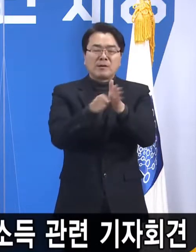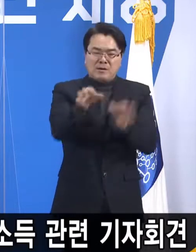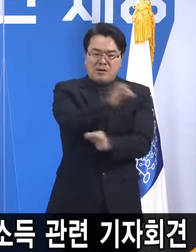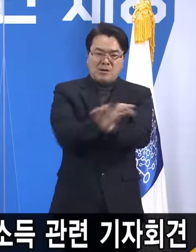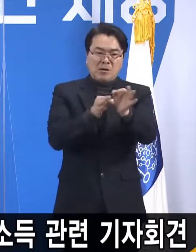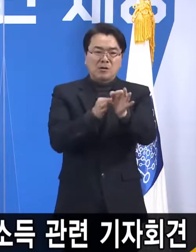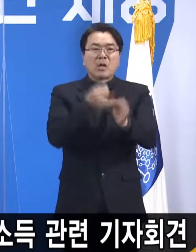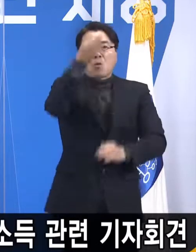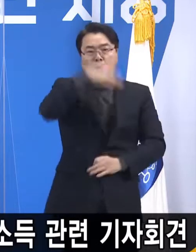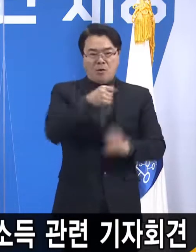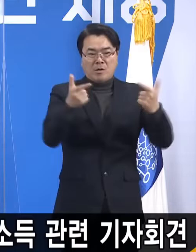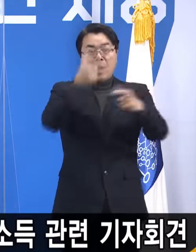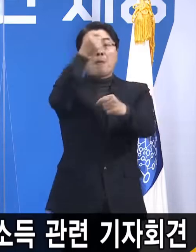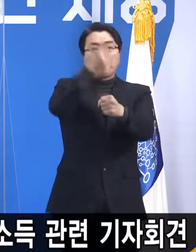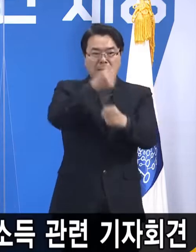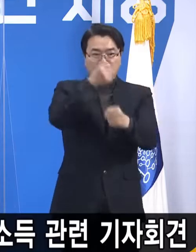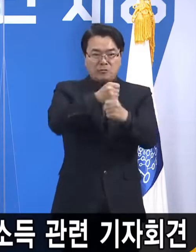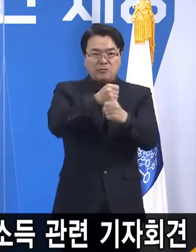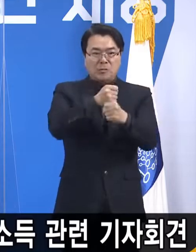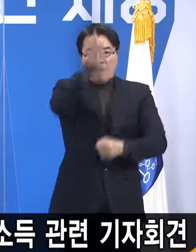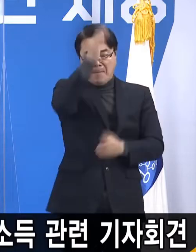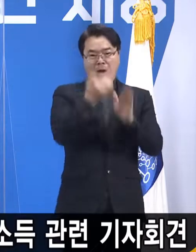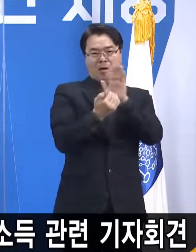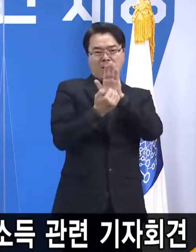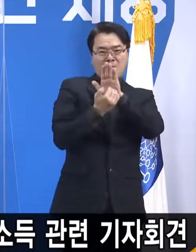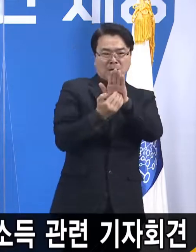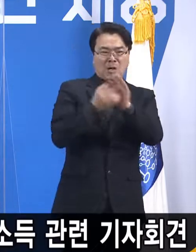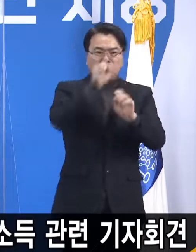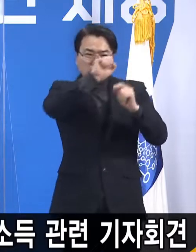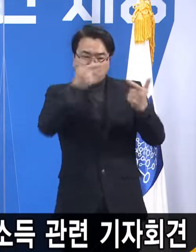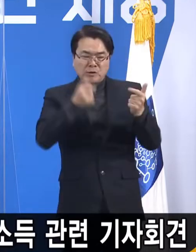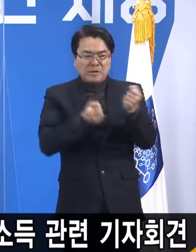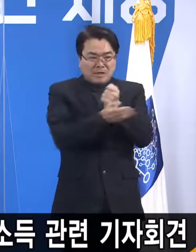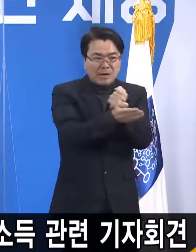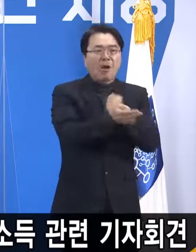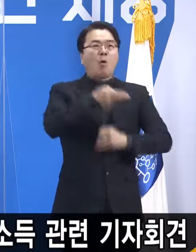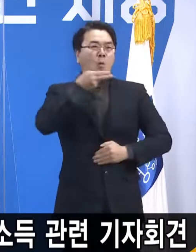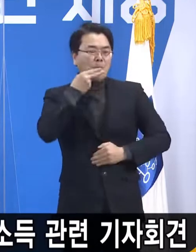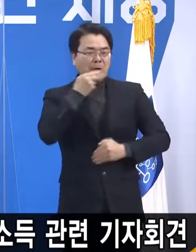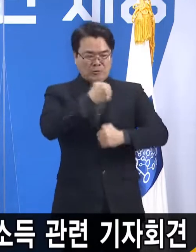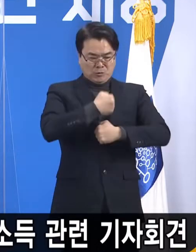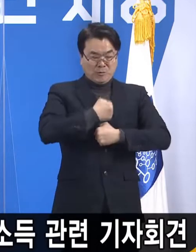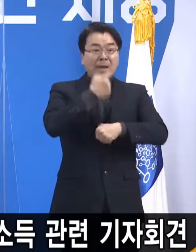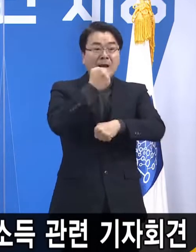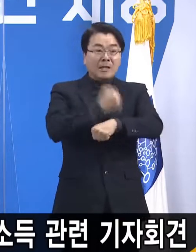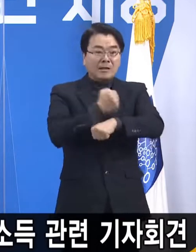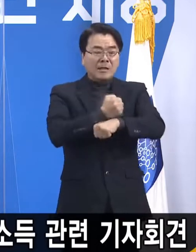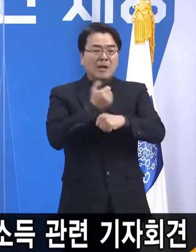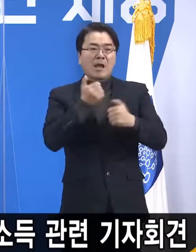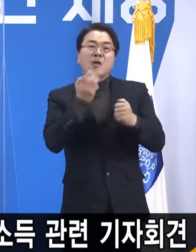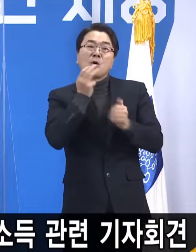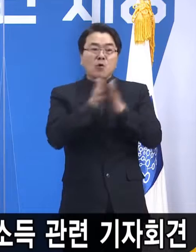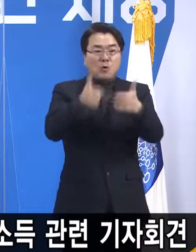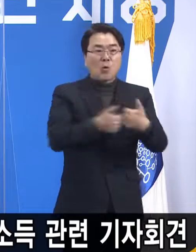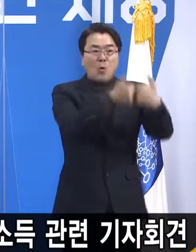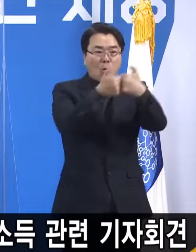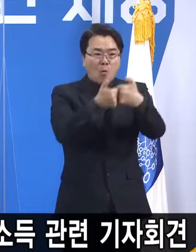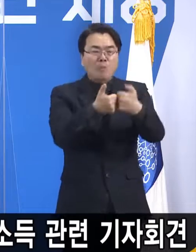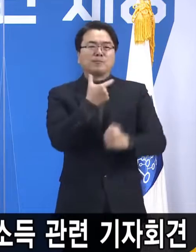효과를 극대화하되 방역에 악영향을 미치지 않게 해야 한다는 것이 도의회의